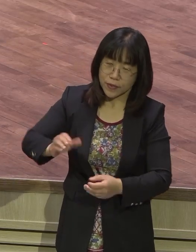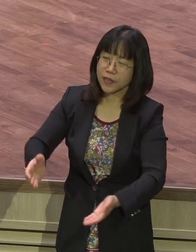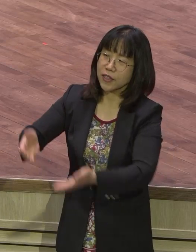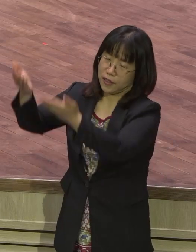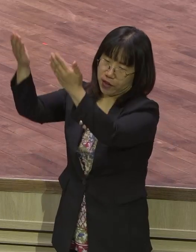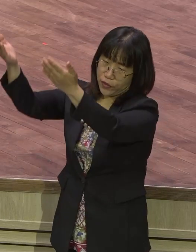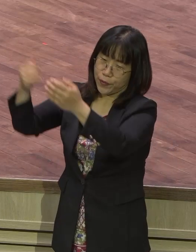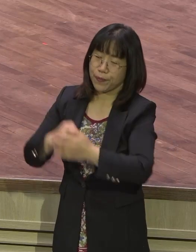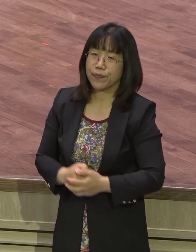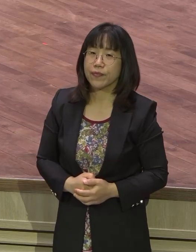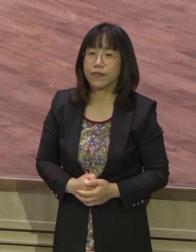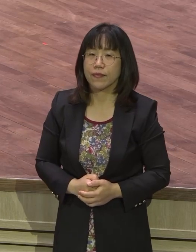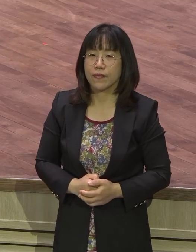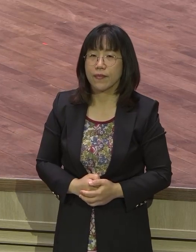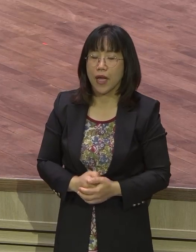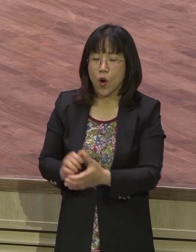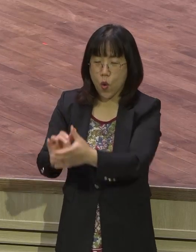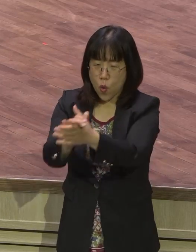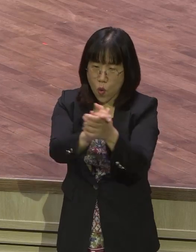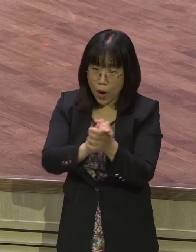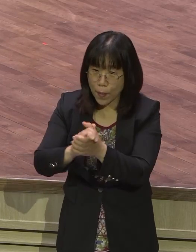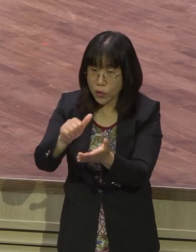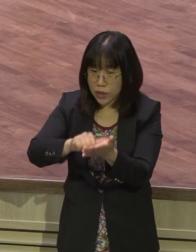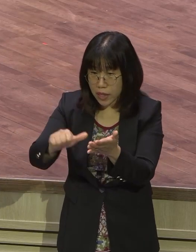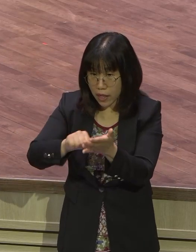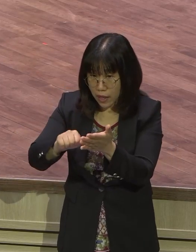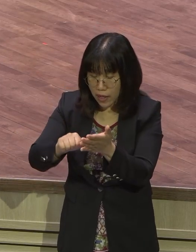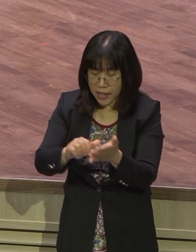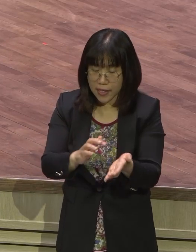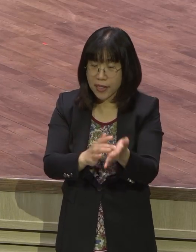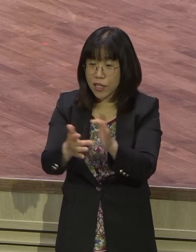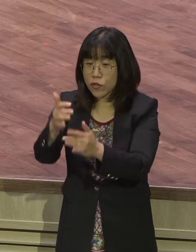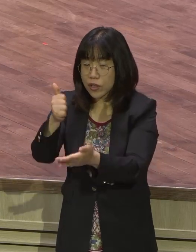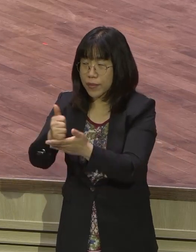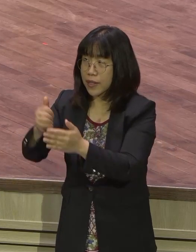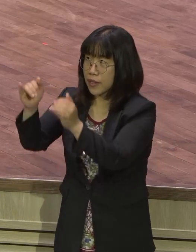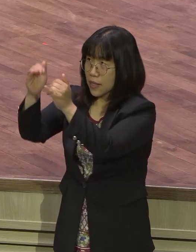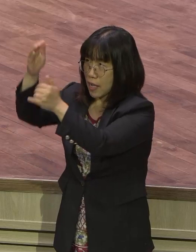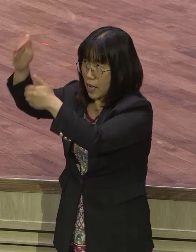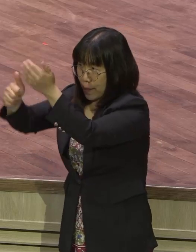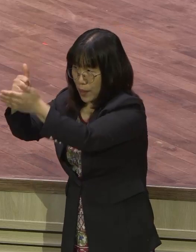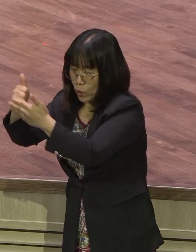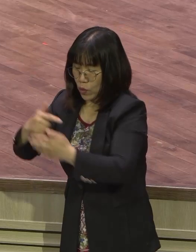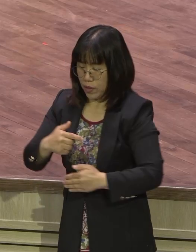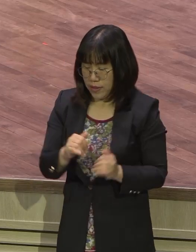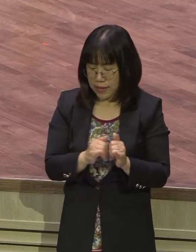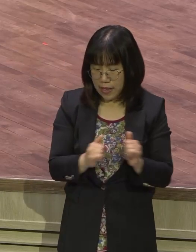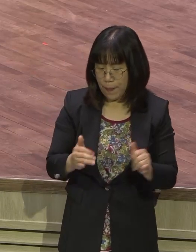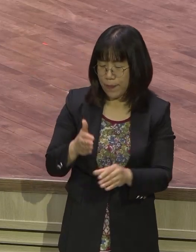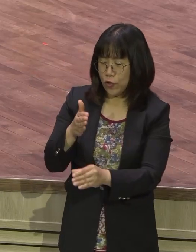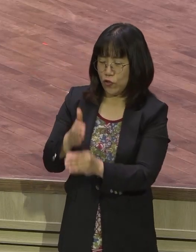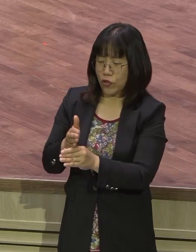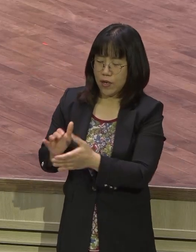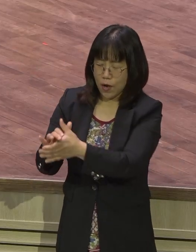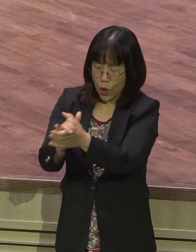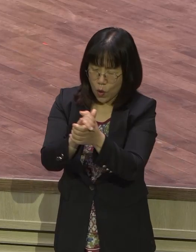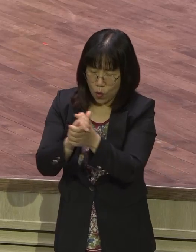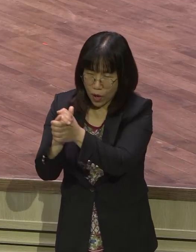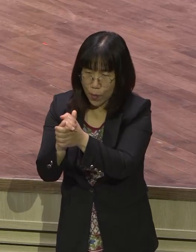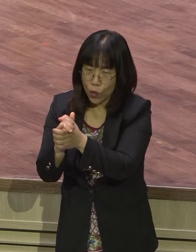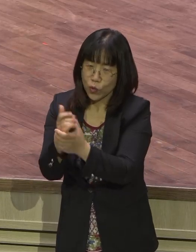예수님께서 하나님과 인간 사이에 화목하게 하기 위한 하나님과